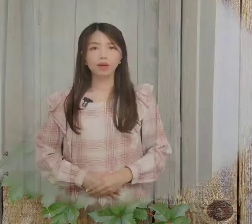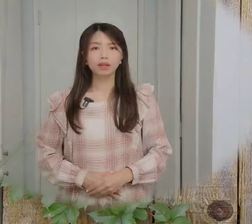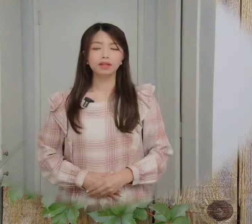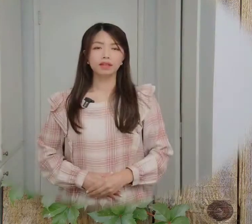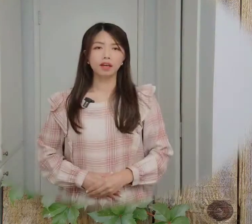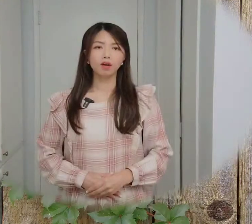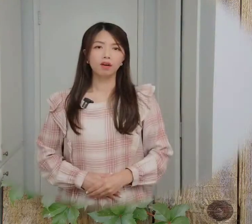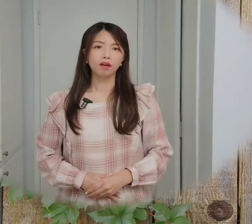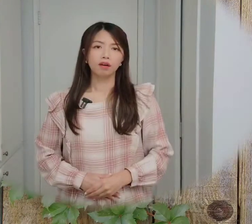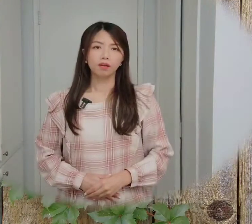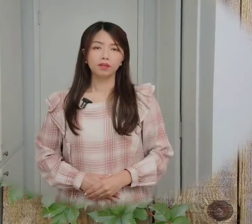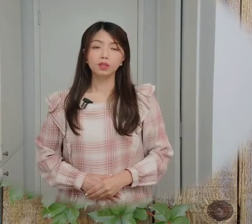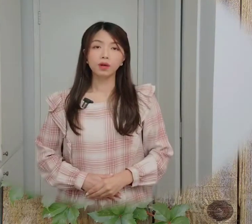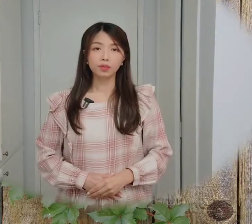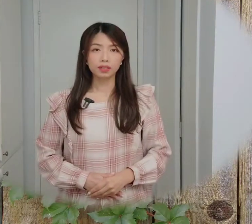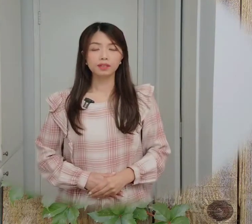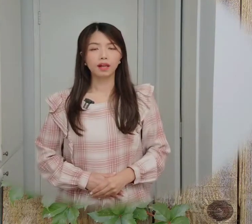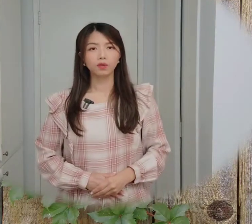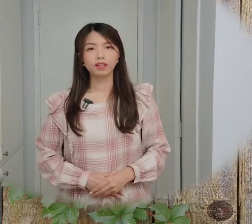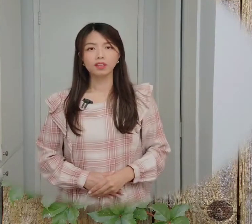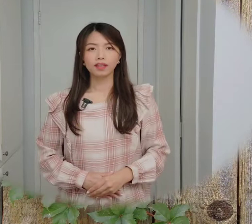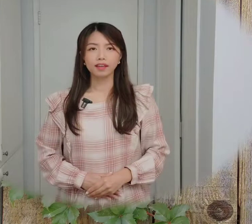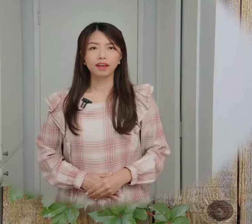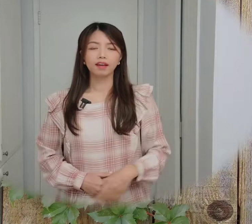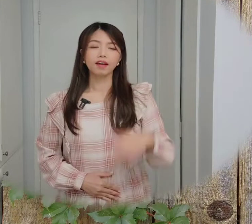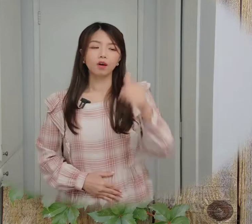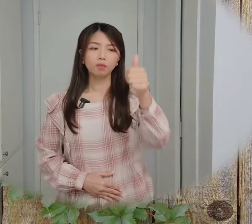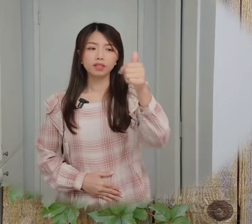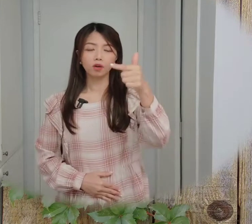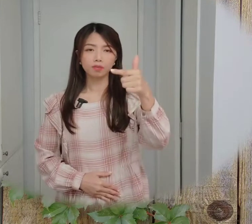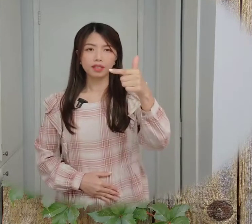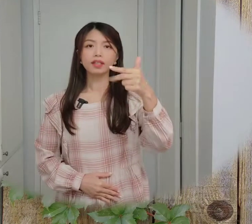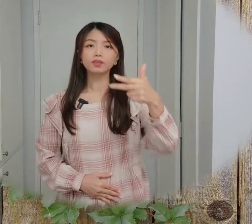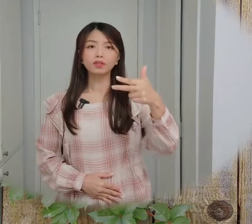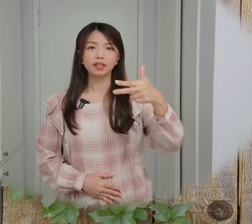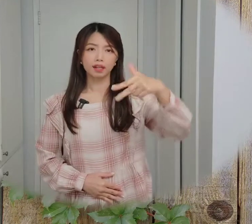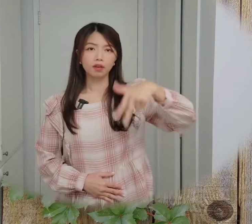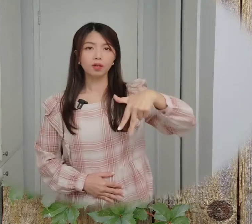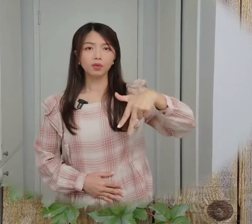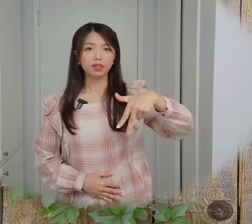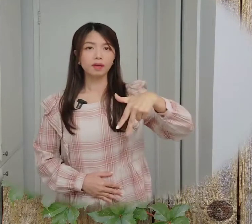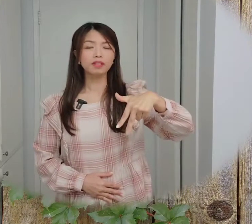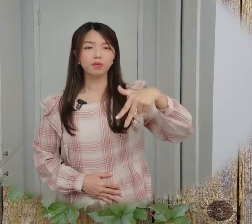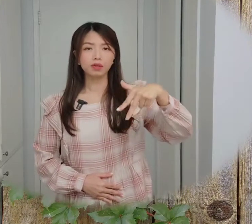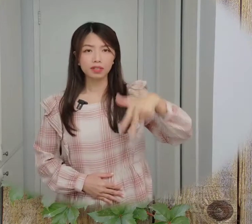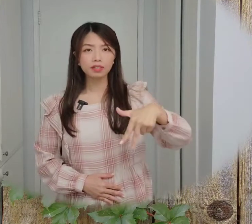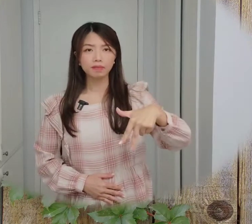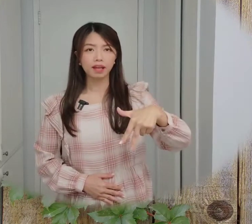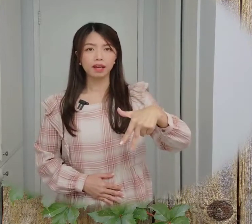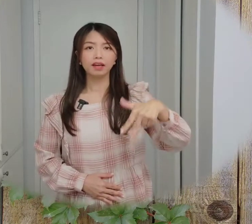주, 주라고 하는 뜻은요, 지화로 지읒을 알고 계셔야 되는데 엄지, 검지, 중지를 이렇게 놓으시면